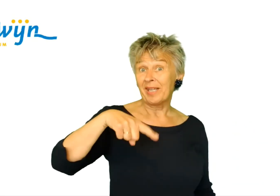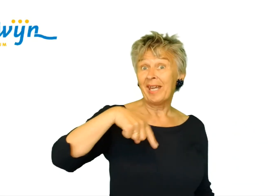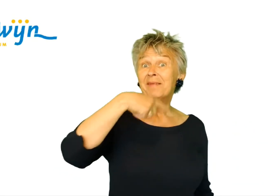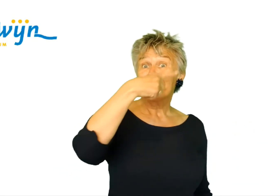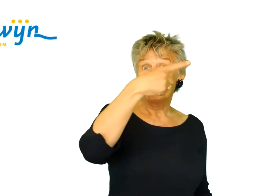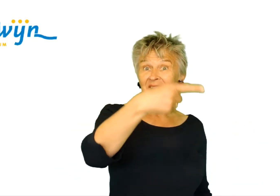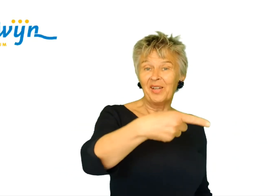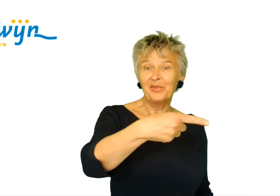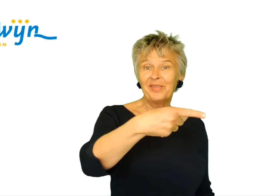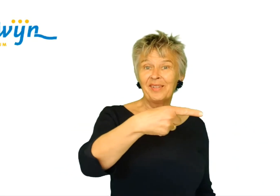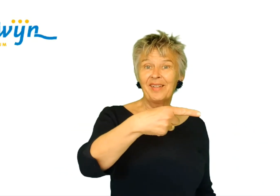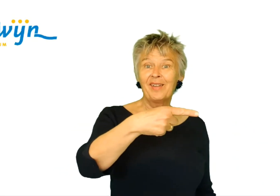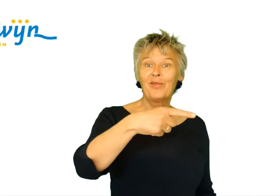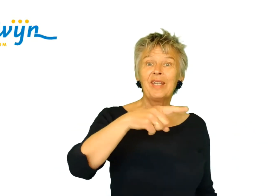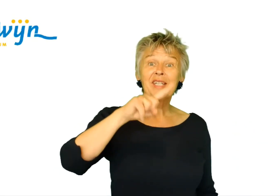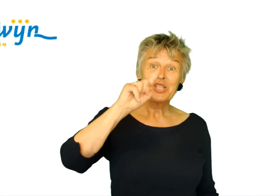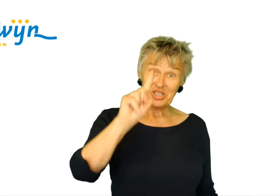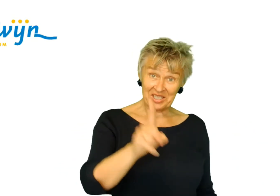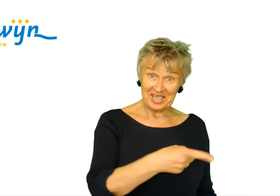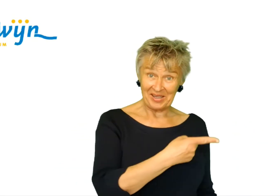meteen, dan weer snel.